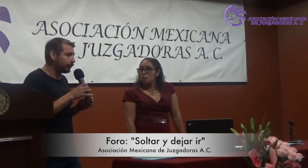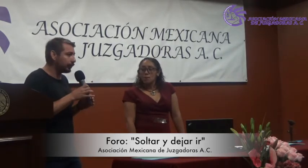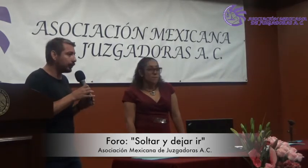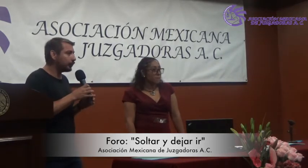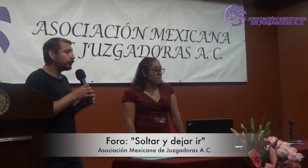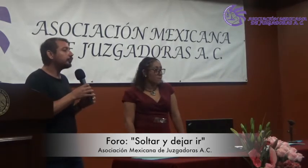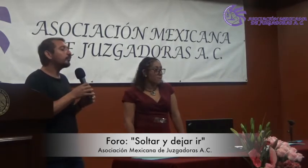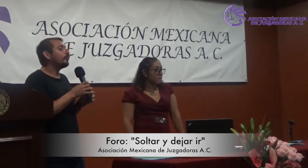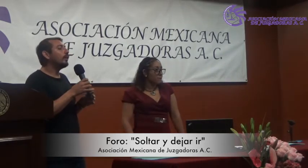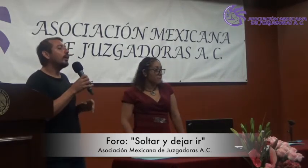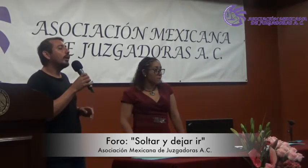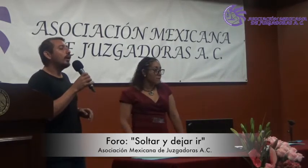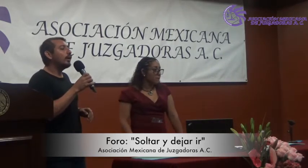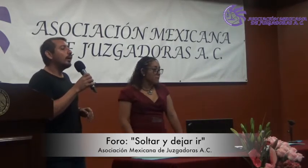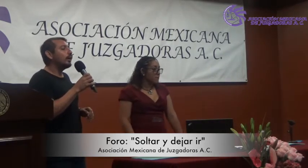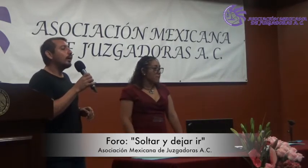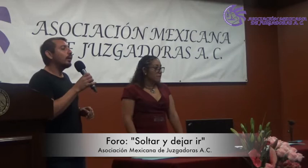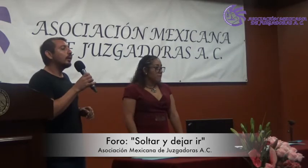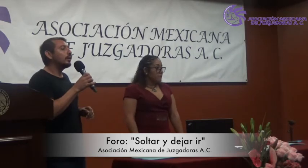fuerte.